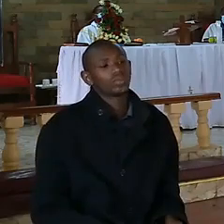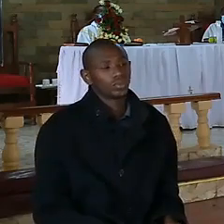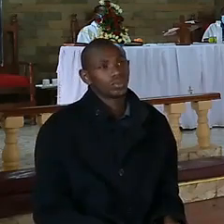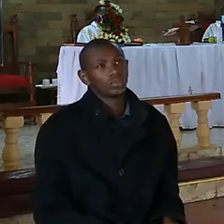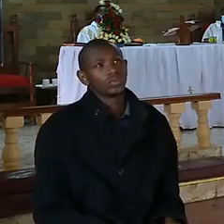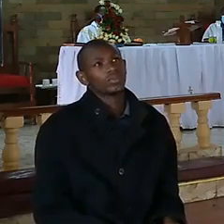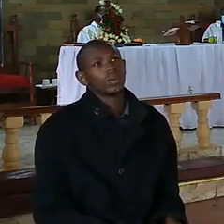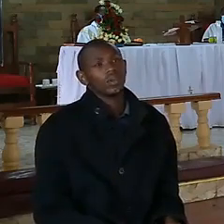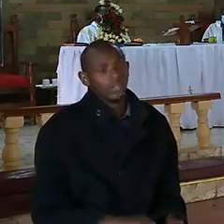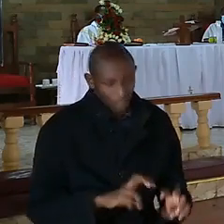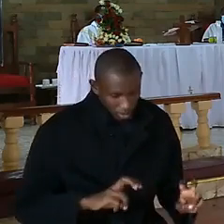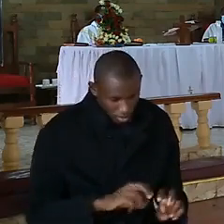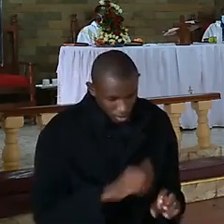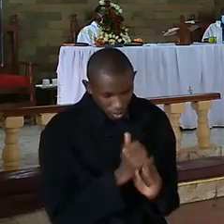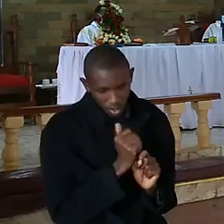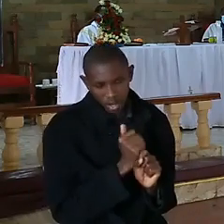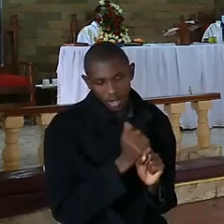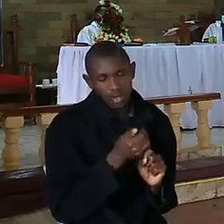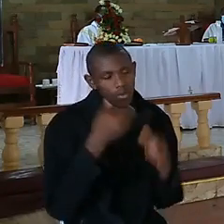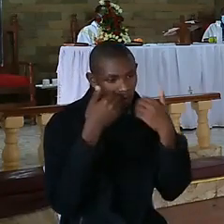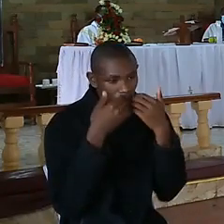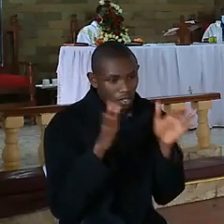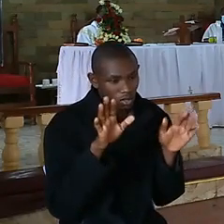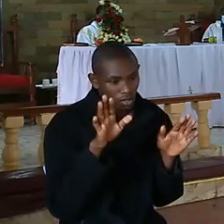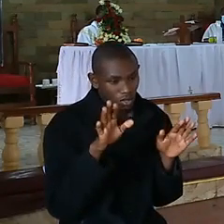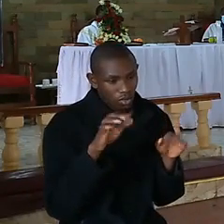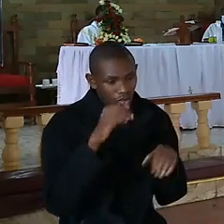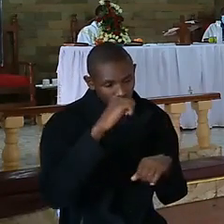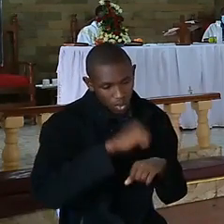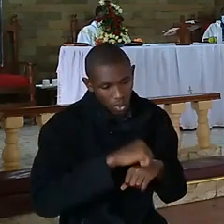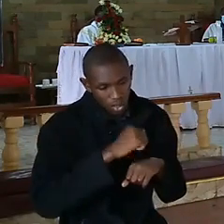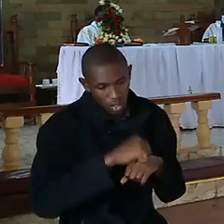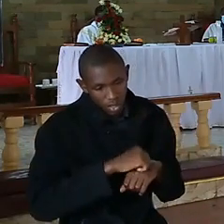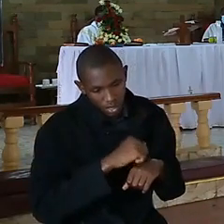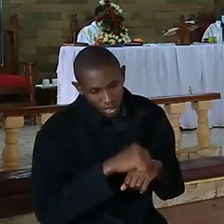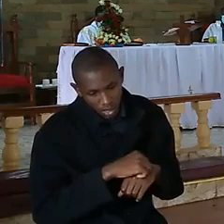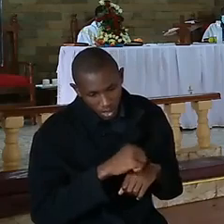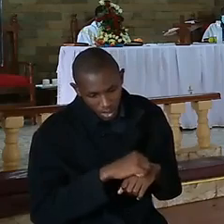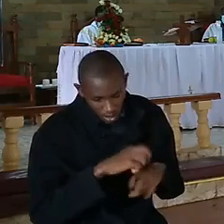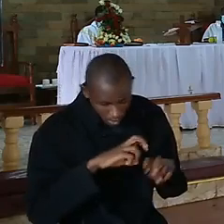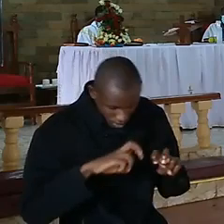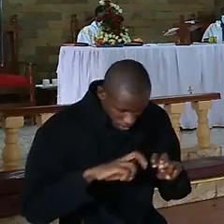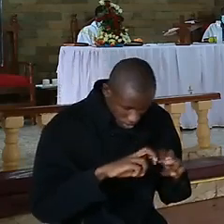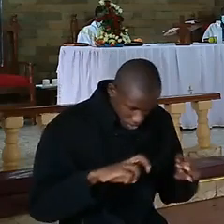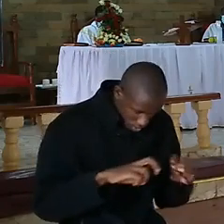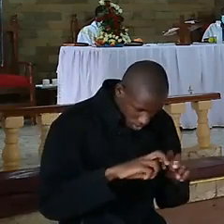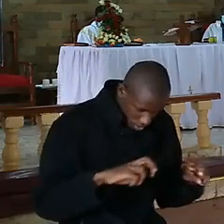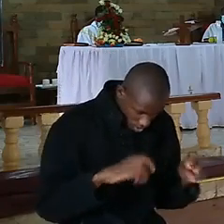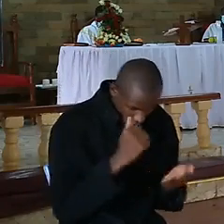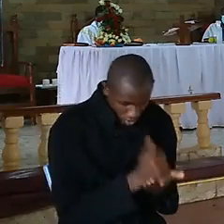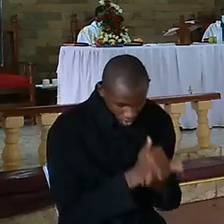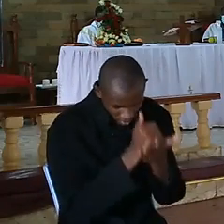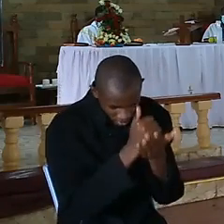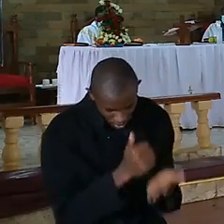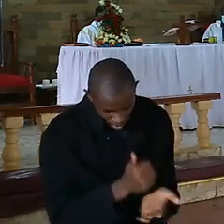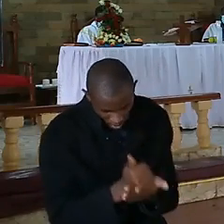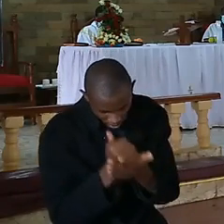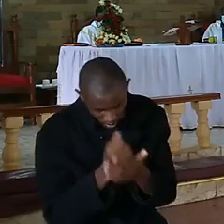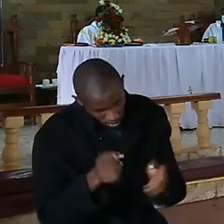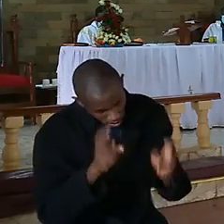magicaria mawira ni warikirie thukuru na ukoretwo king'ang'ana uhoro-ini wa mawabici na kuu kungi ukona ta